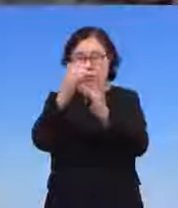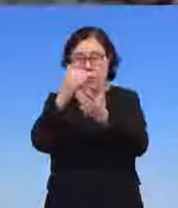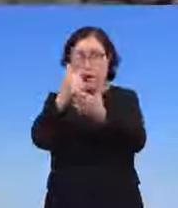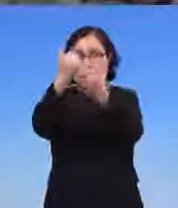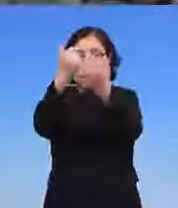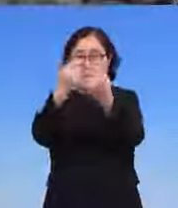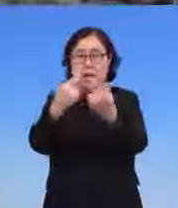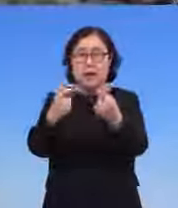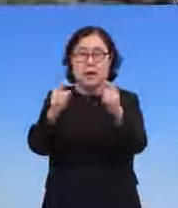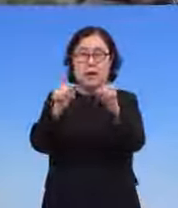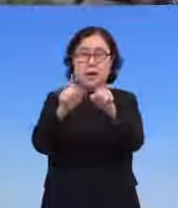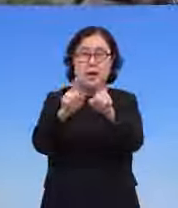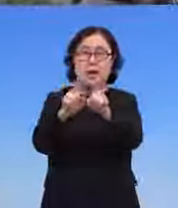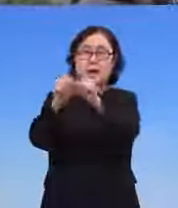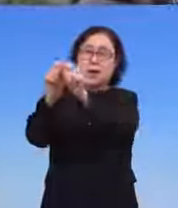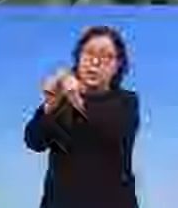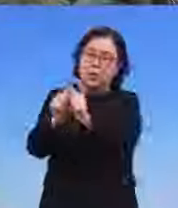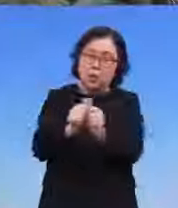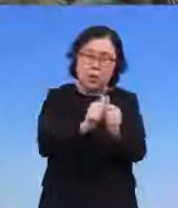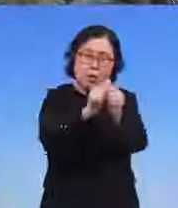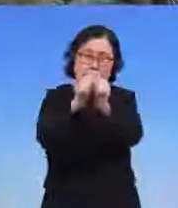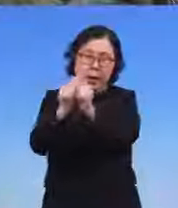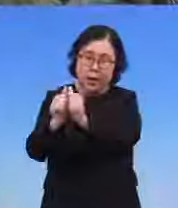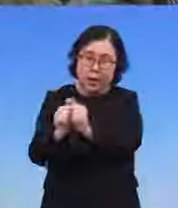주 예수와 동행하니